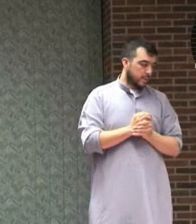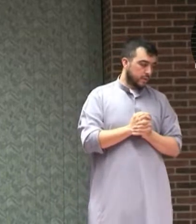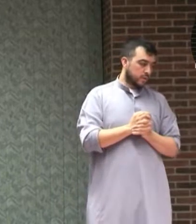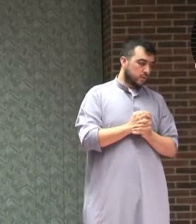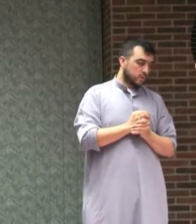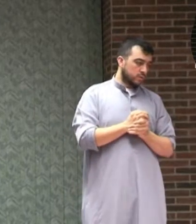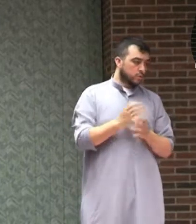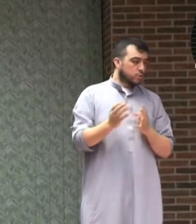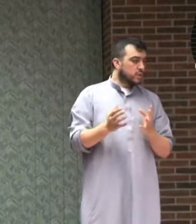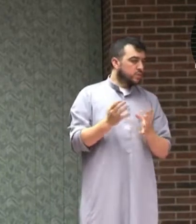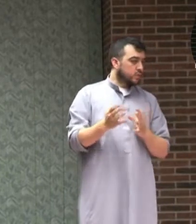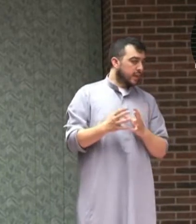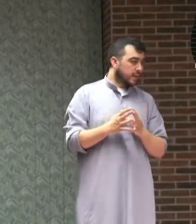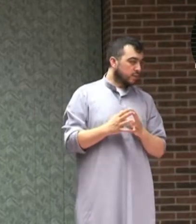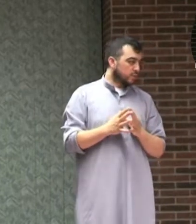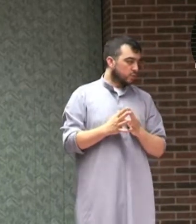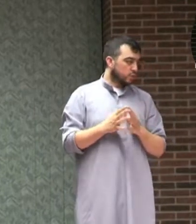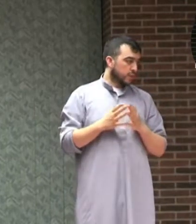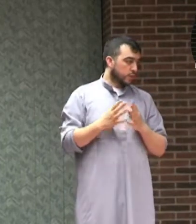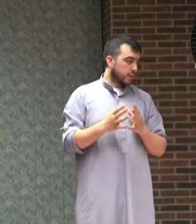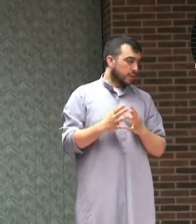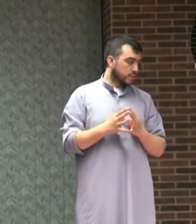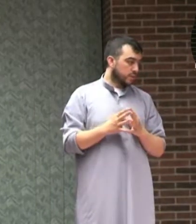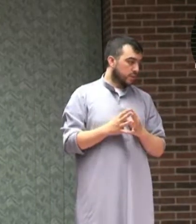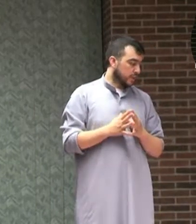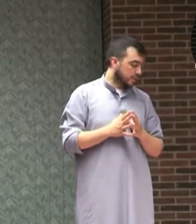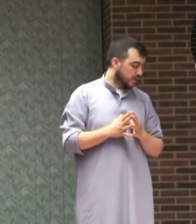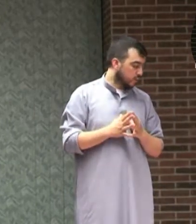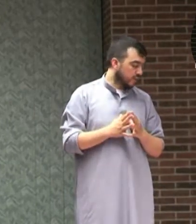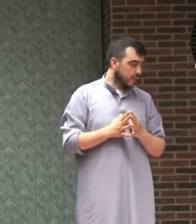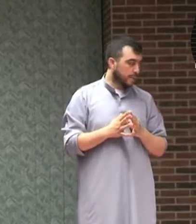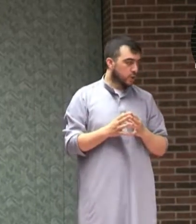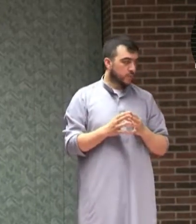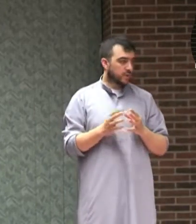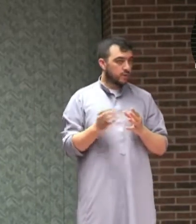Okay. Donc si j'ai un problème dans la famille, donc